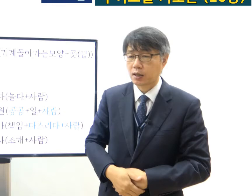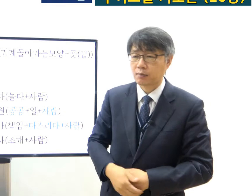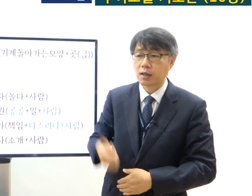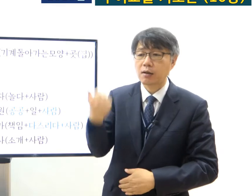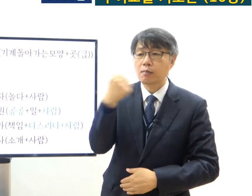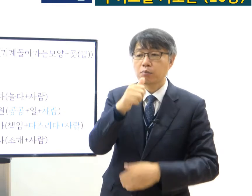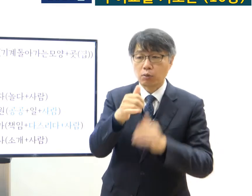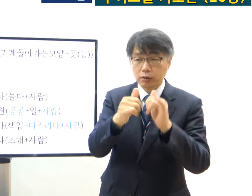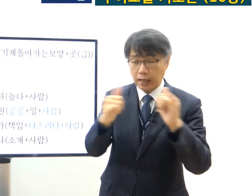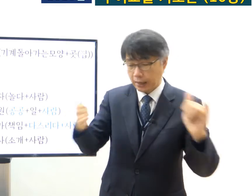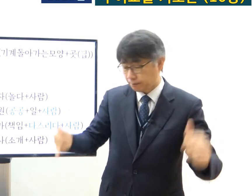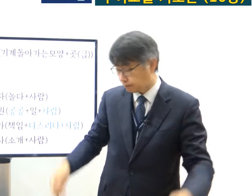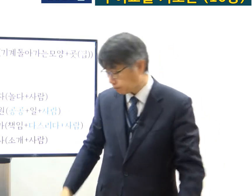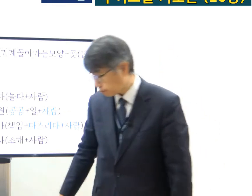되겠습니다. 변호사.